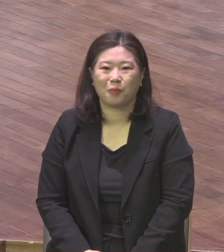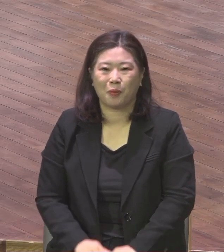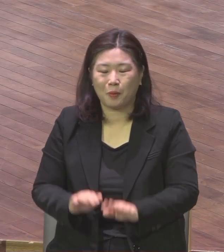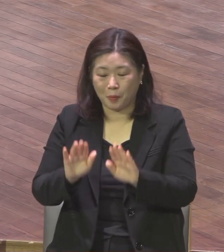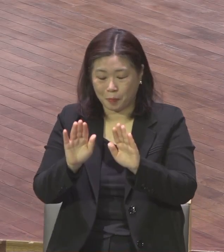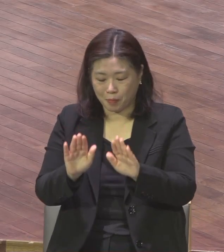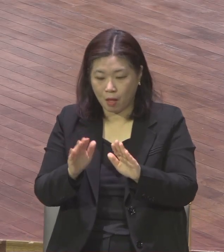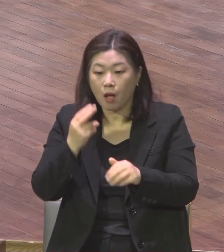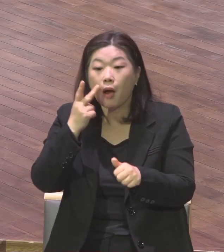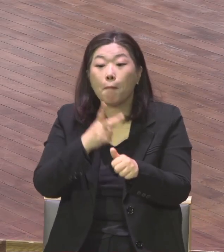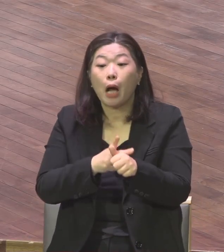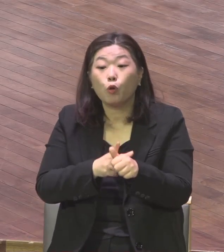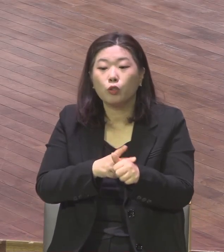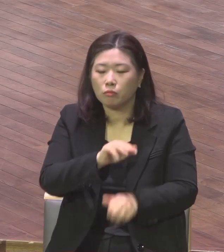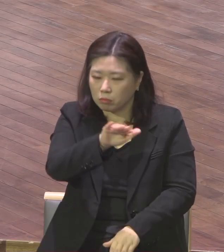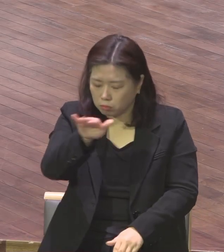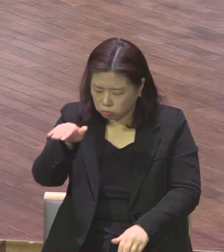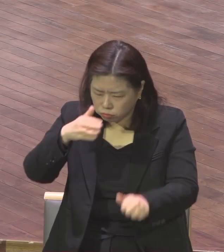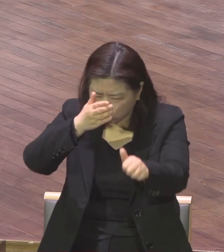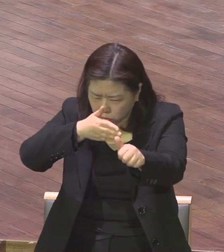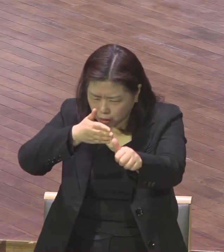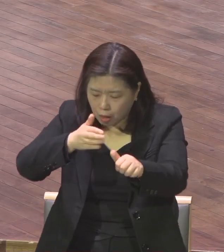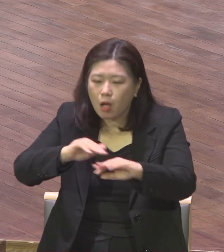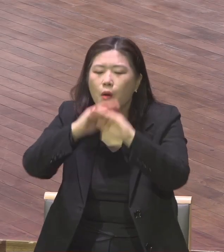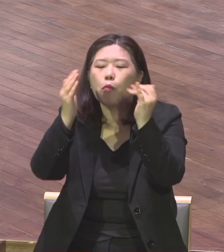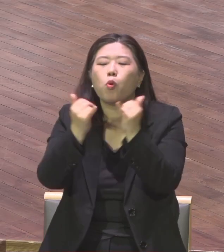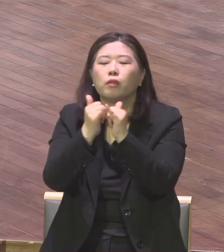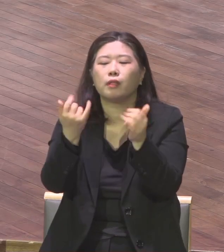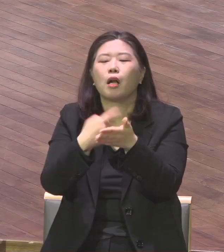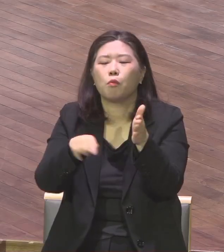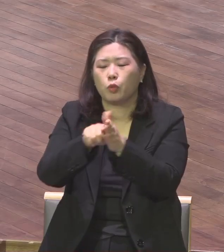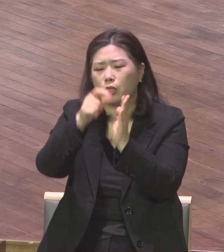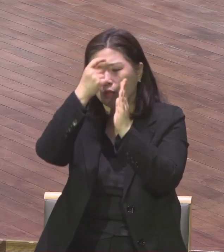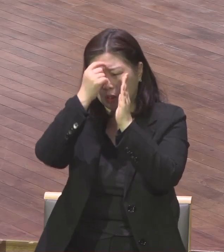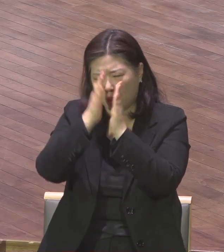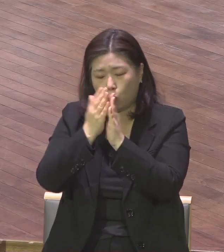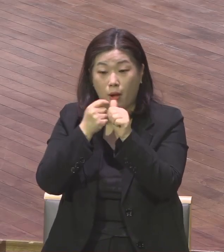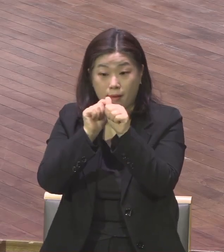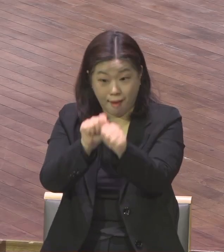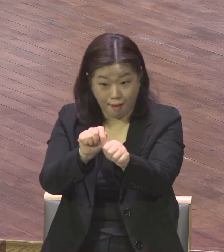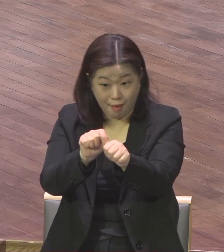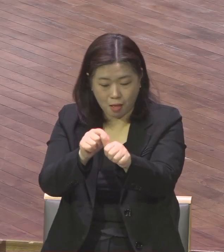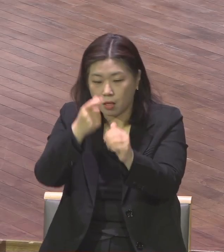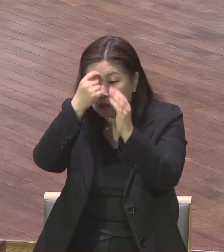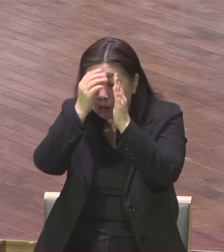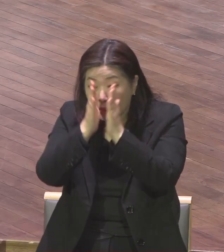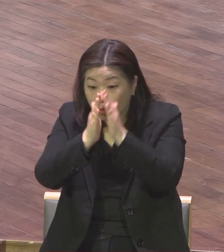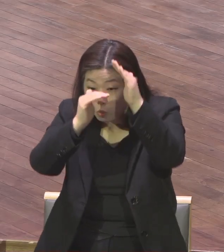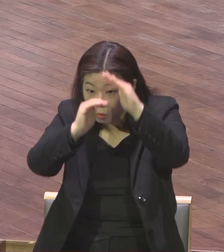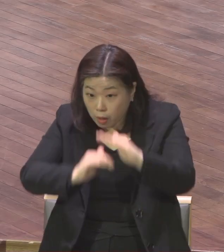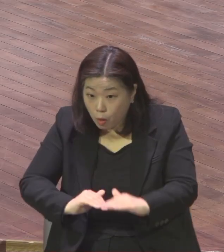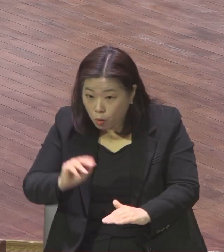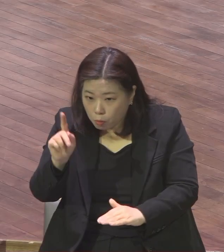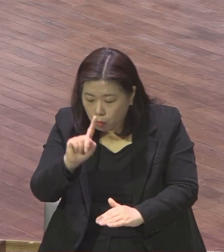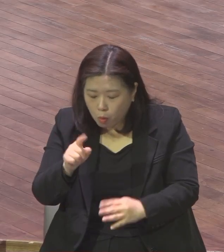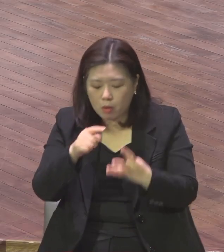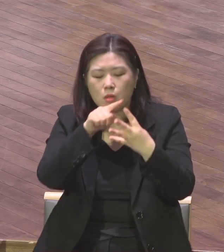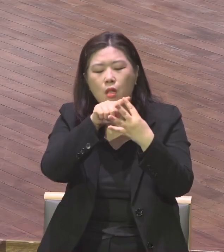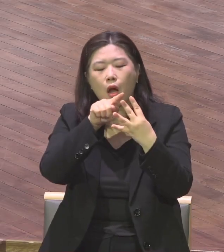위하여 기도하라. 그러면서 네 가지 다른 말로 표현을 하고 있습니다. 첫째는 간구를